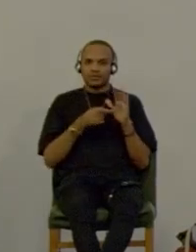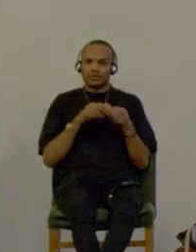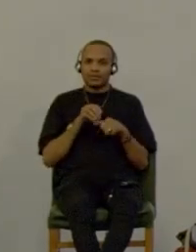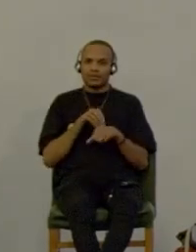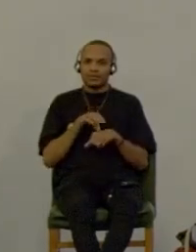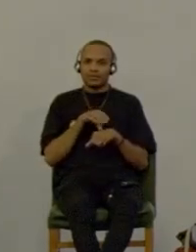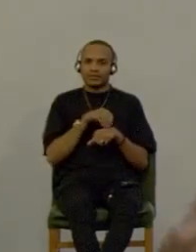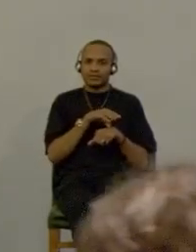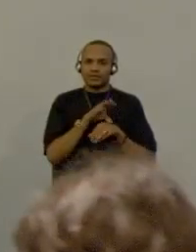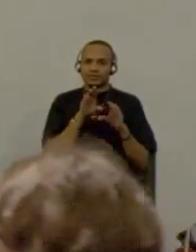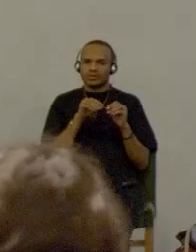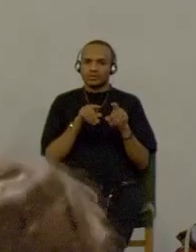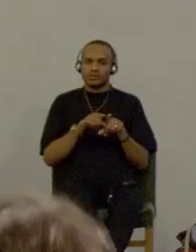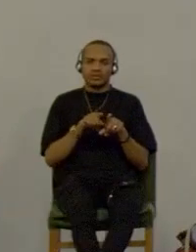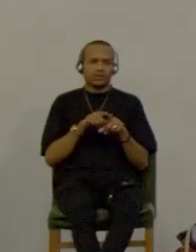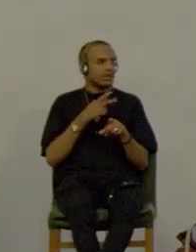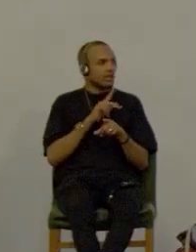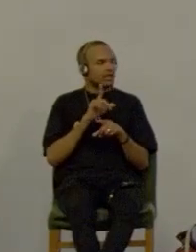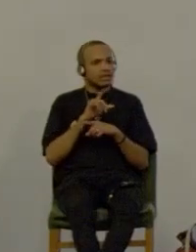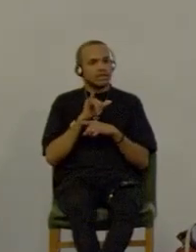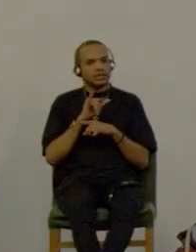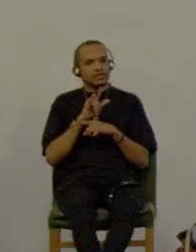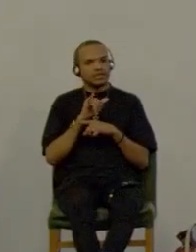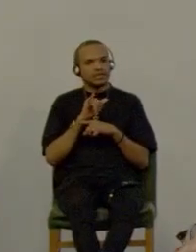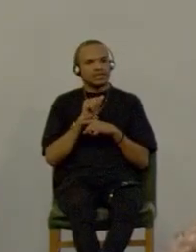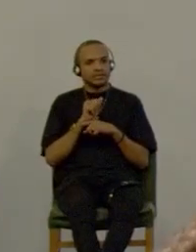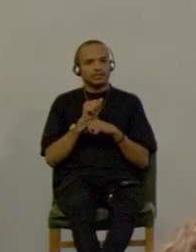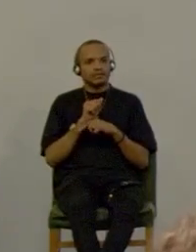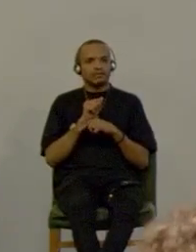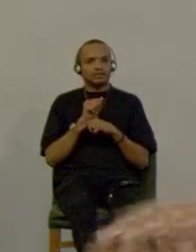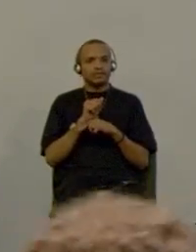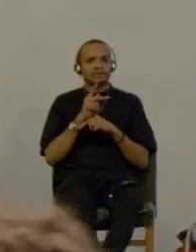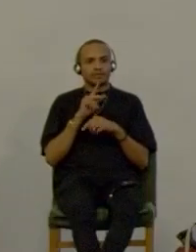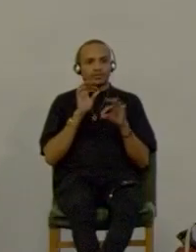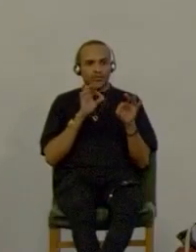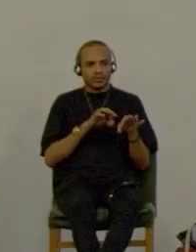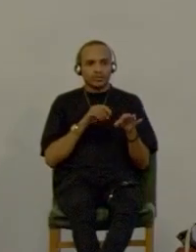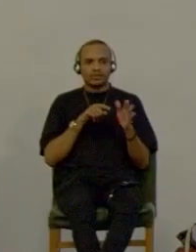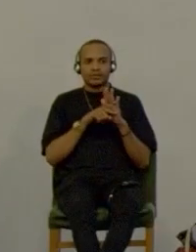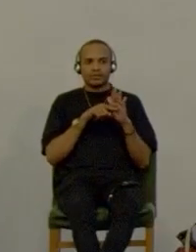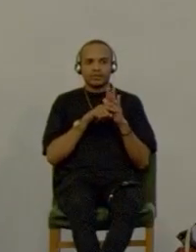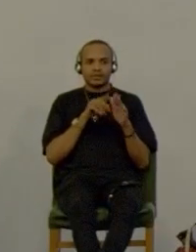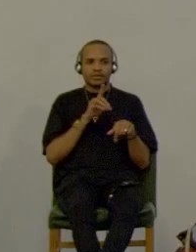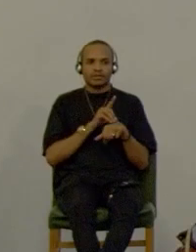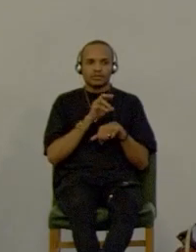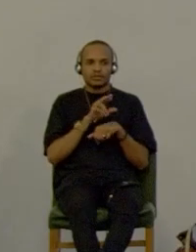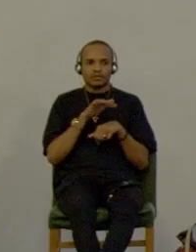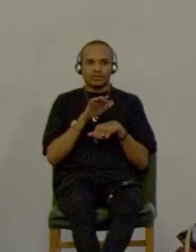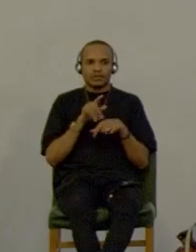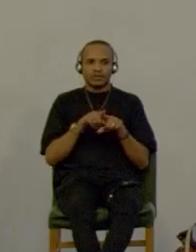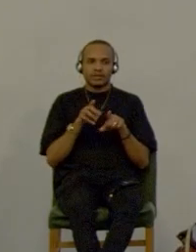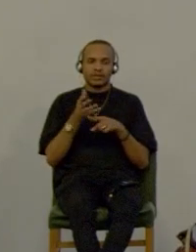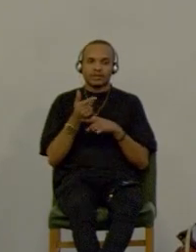mediadora da noite, Lígia Nobre, que é curadora e pesquisadora, doutora em Estética e